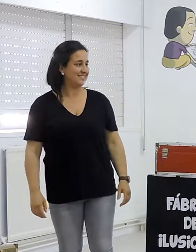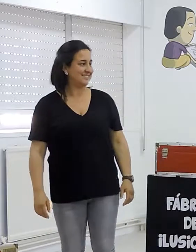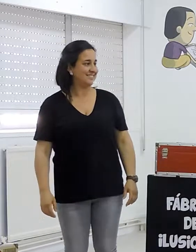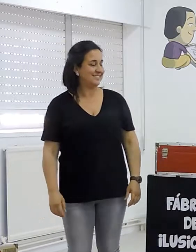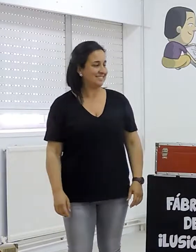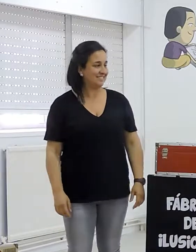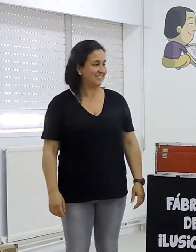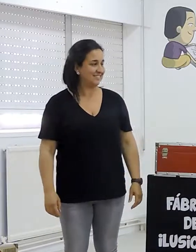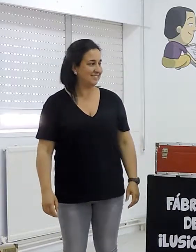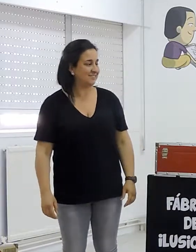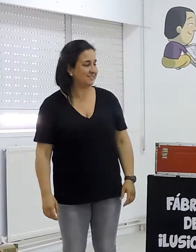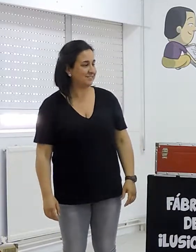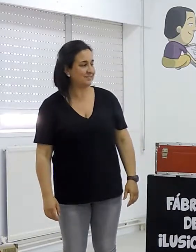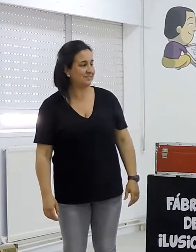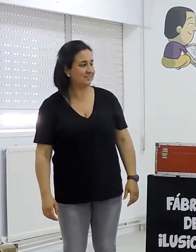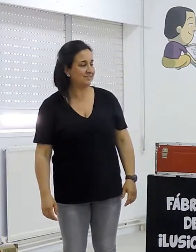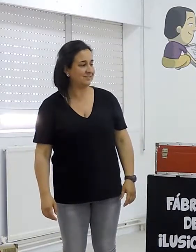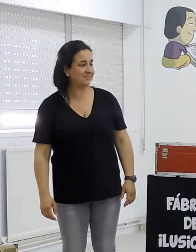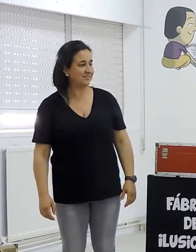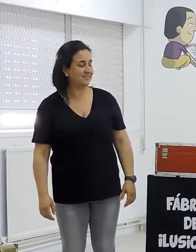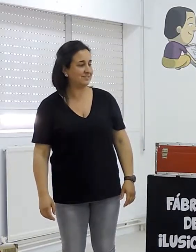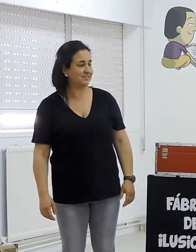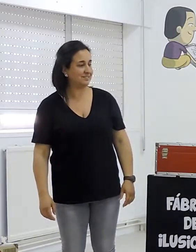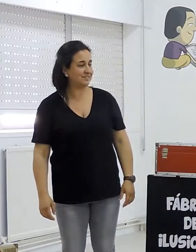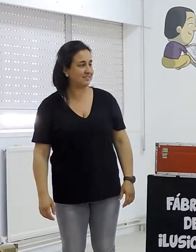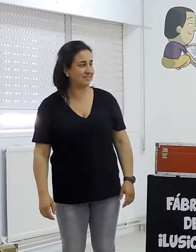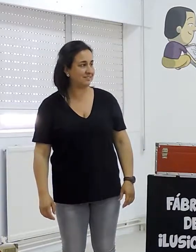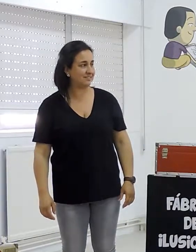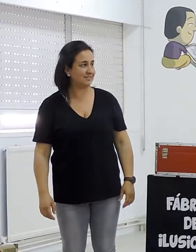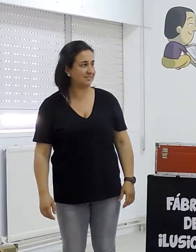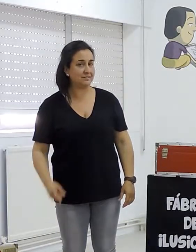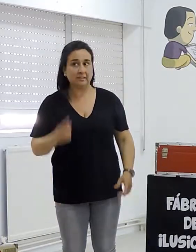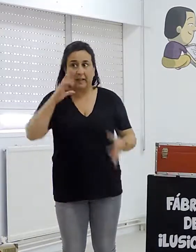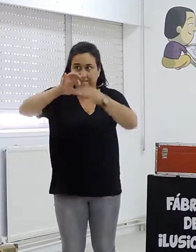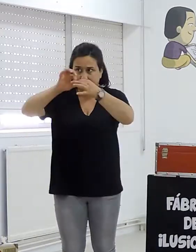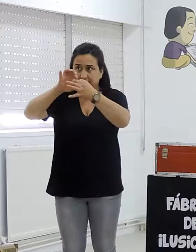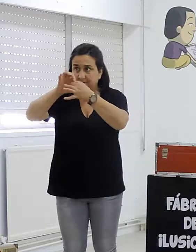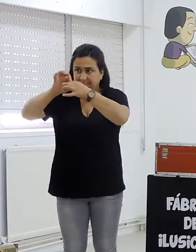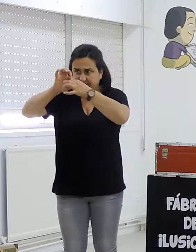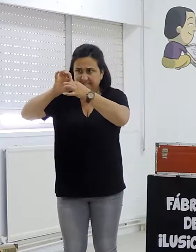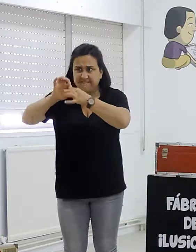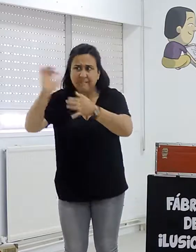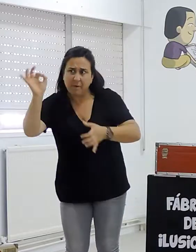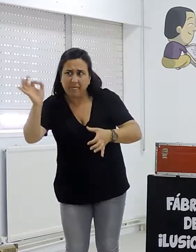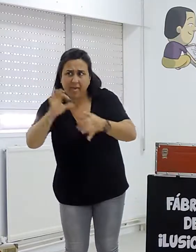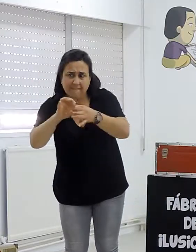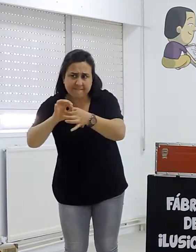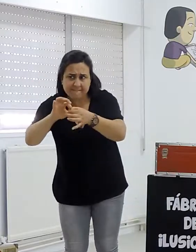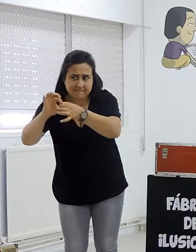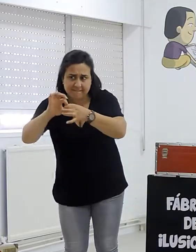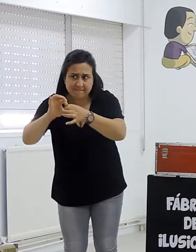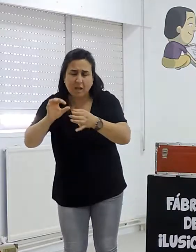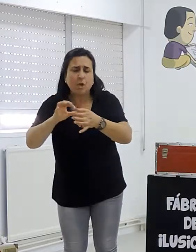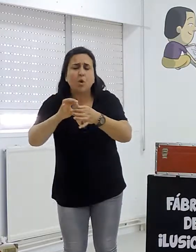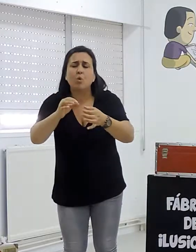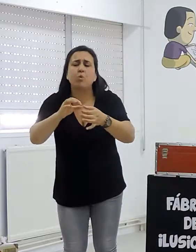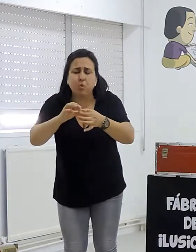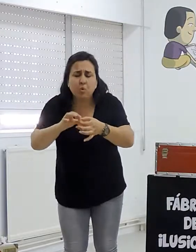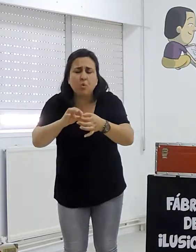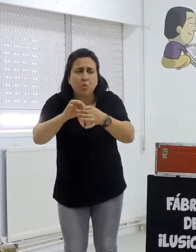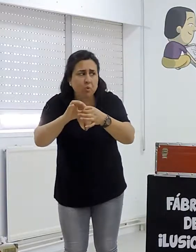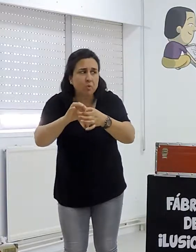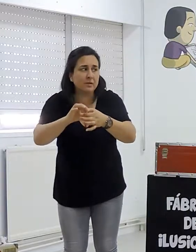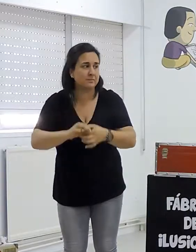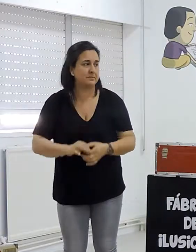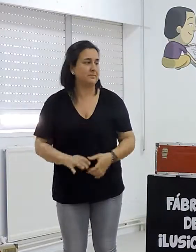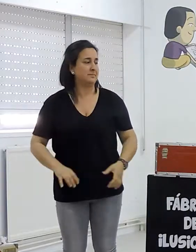Sí, nada más lejos de la realidad. Están enlazados, ¿verdad? ¿Estáis enlazados? No para de